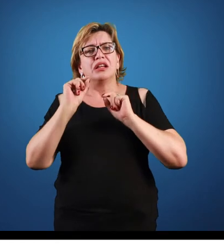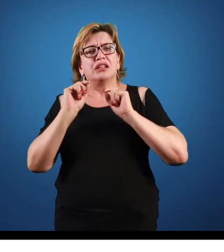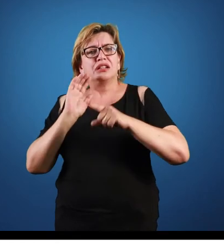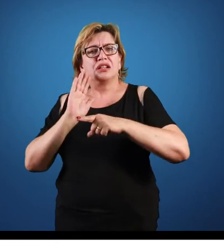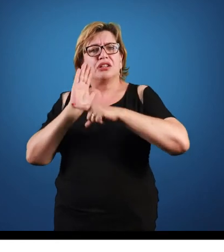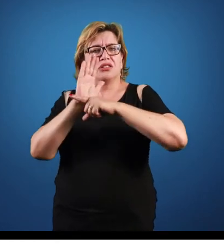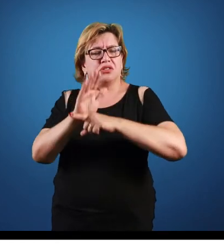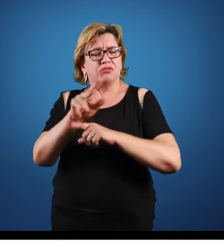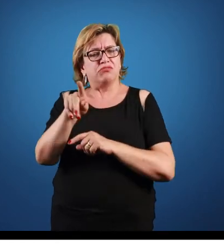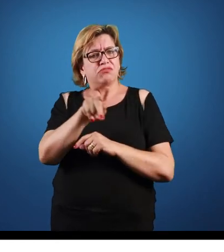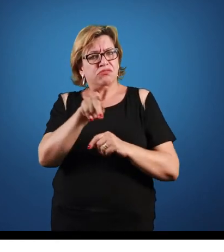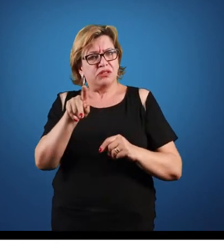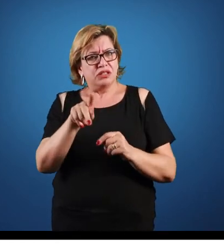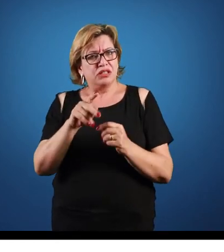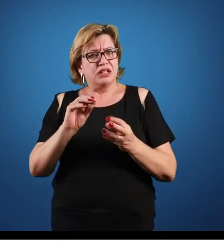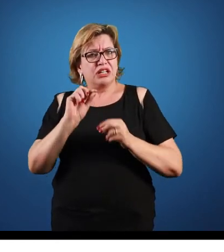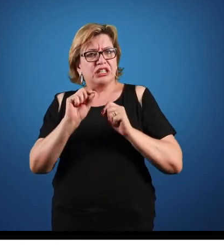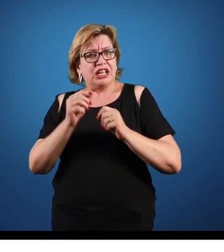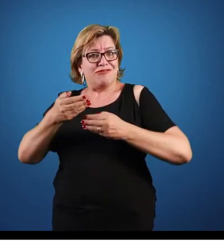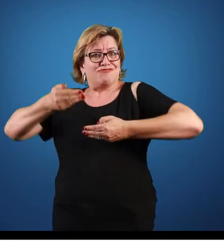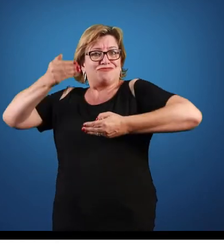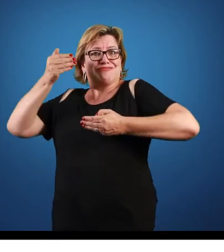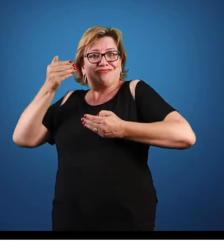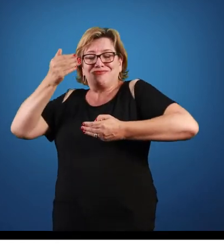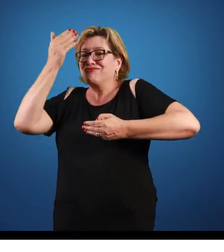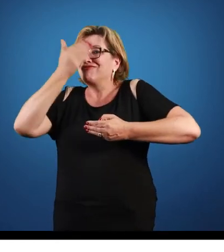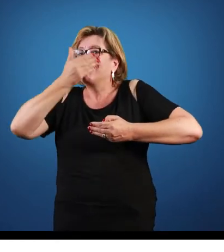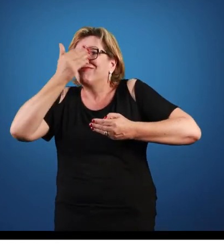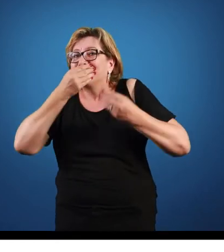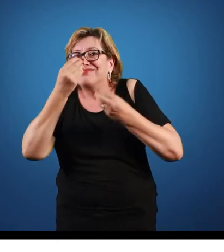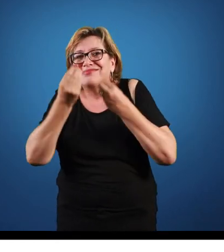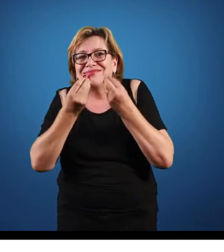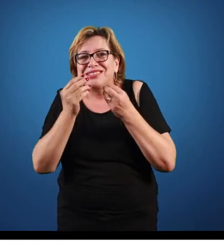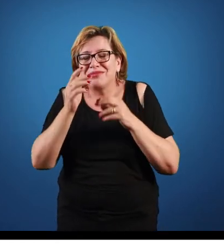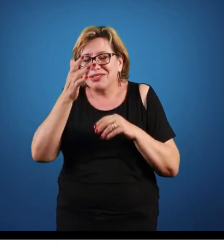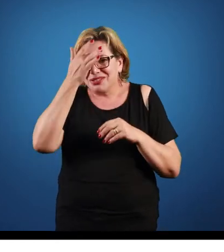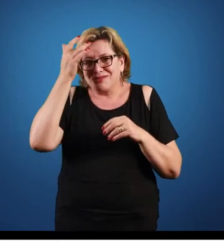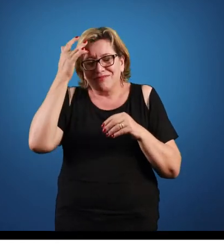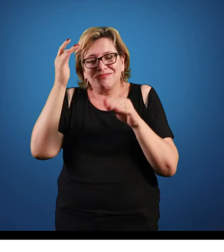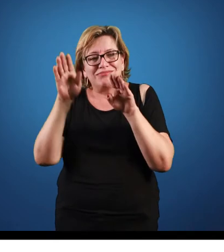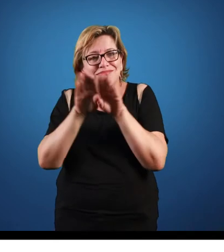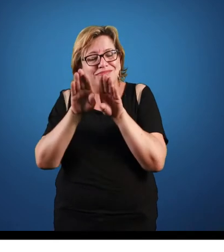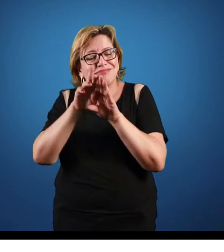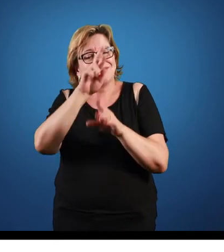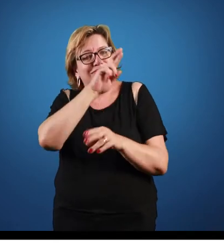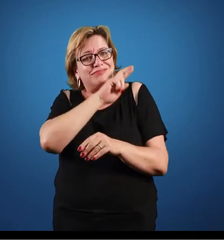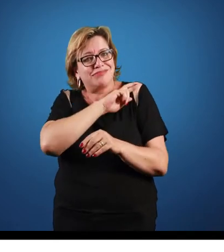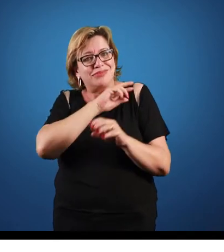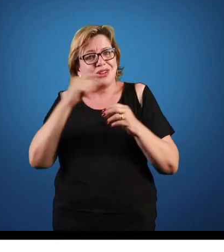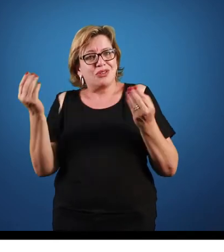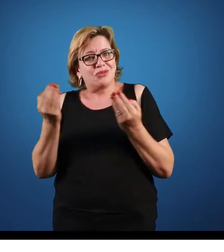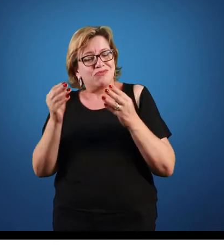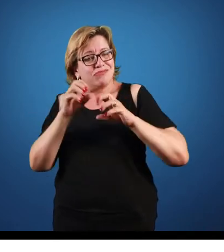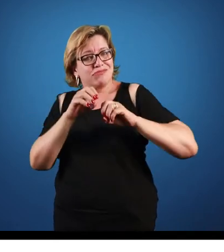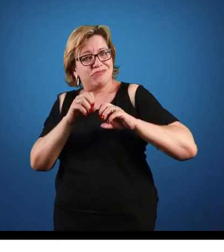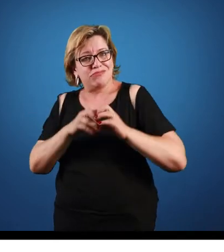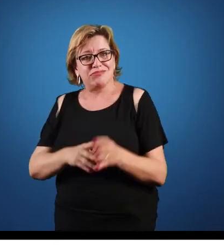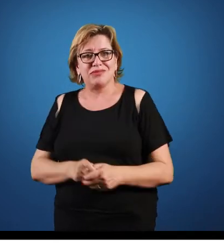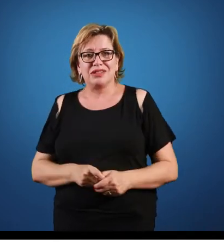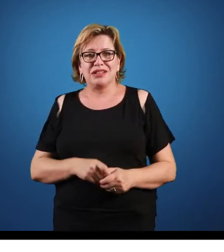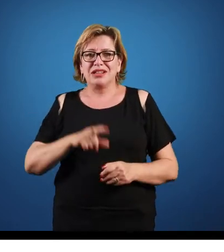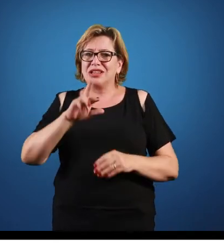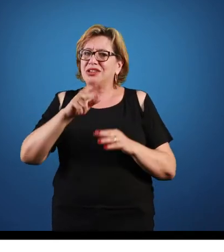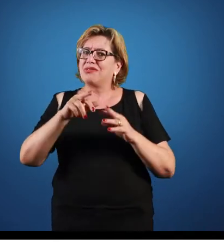o professor está aqui não é o que está atrás das câmeras que vocês não estão vendo e que então são responsáveis também pela aula que vocês não assistimos a